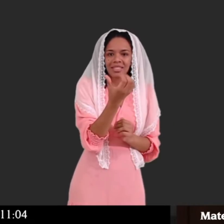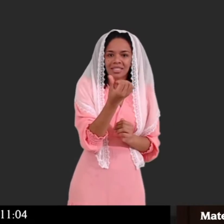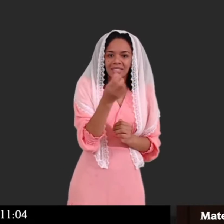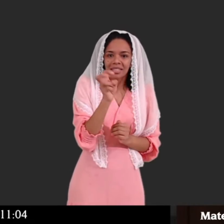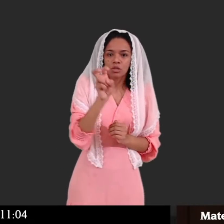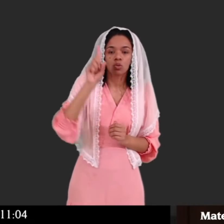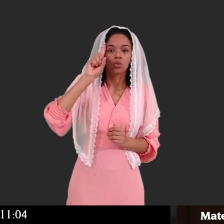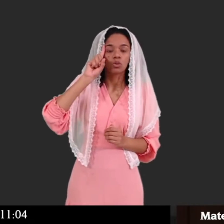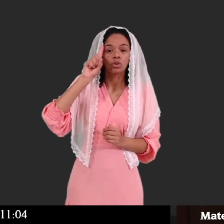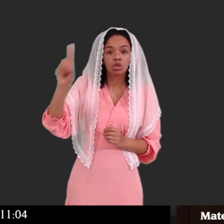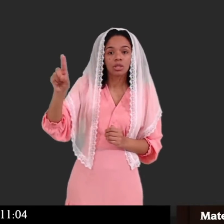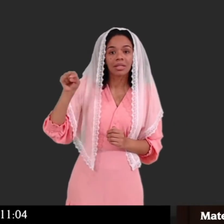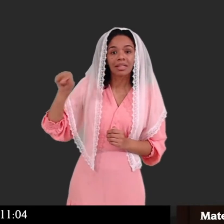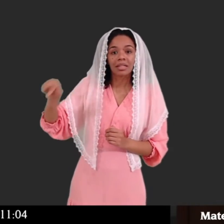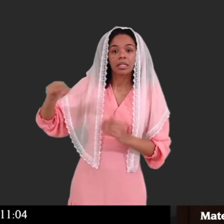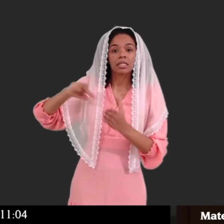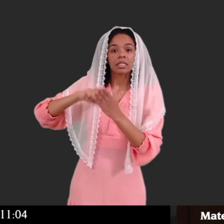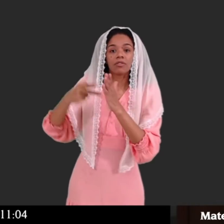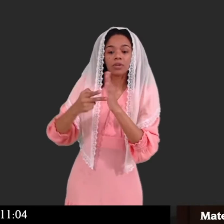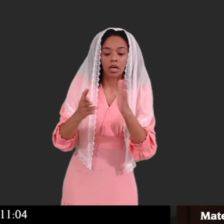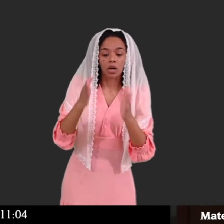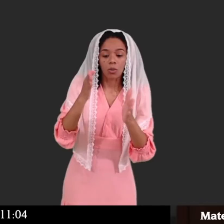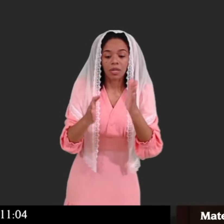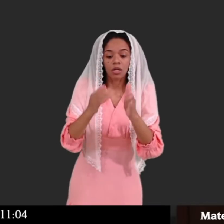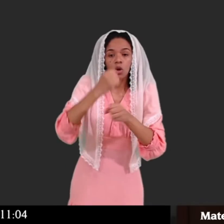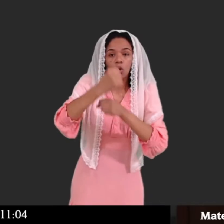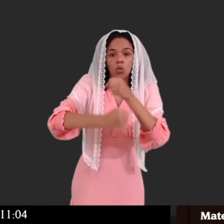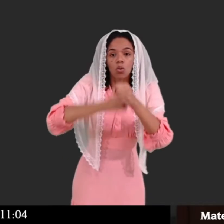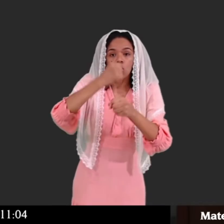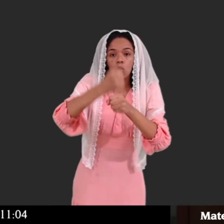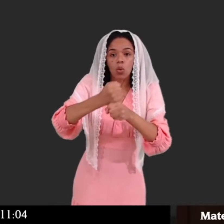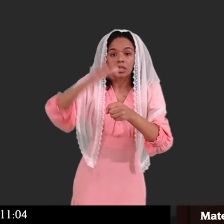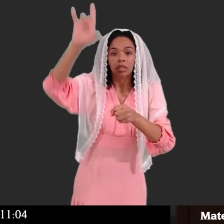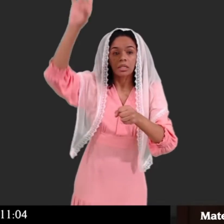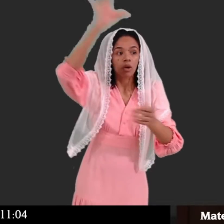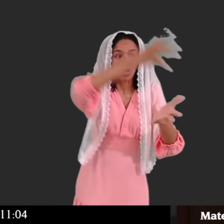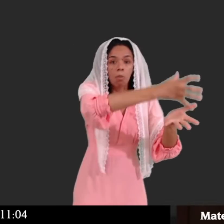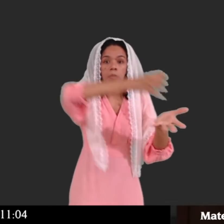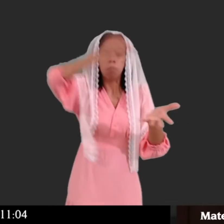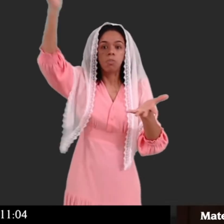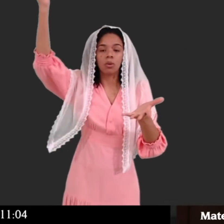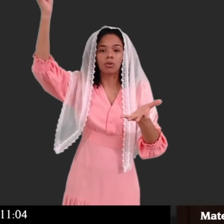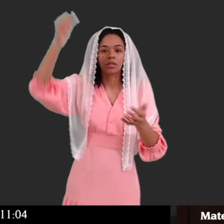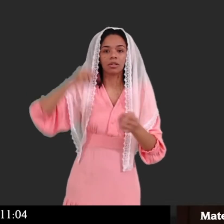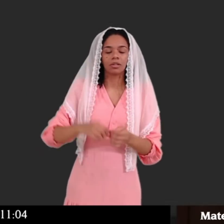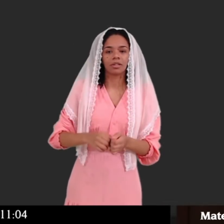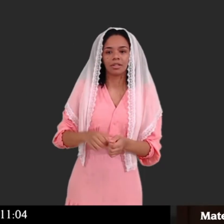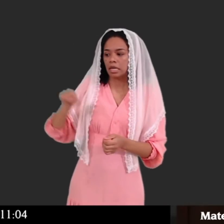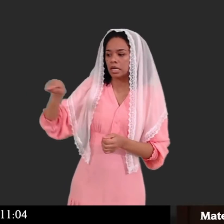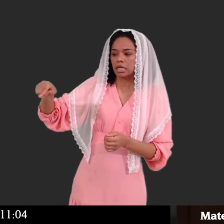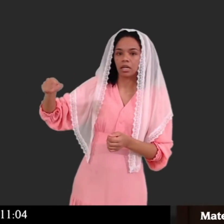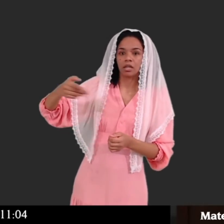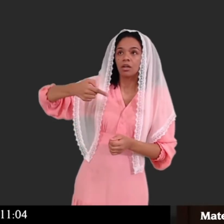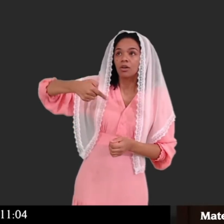isso. Ele representa o ano do arrebatamento da igreja. Andou com o Senhor. E Enoque foi levado ao céu, e